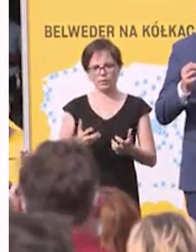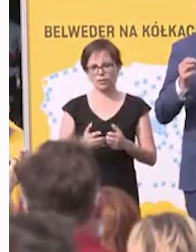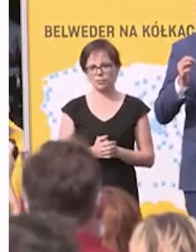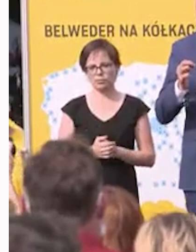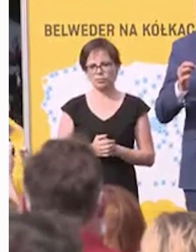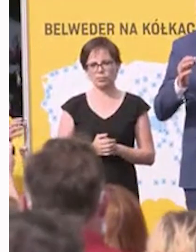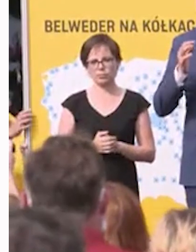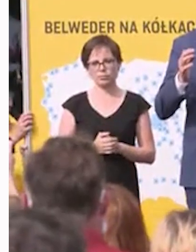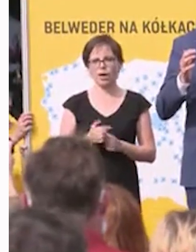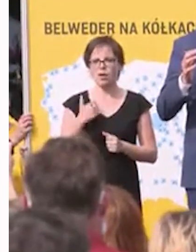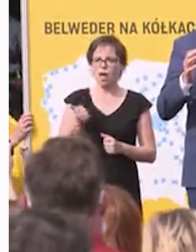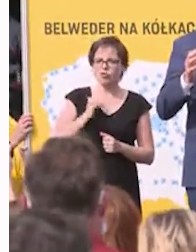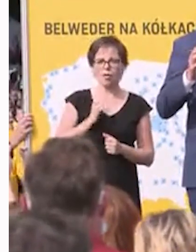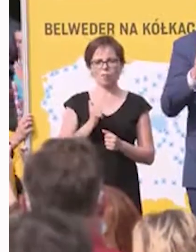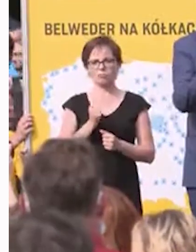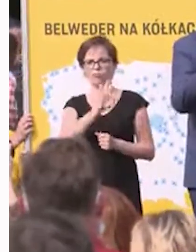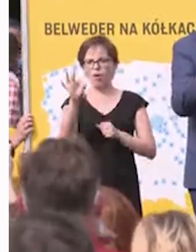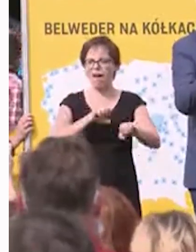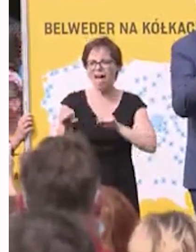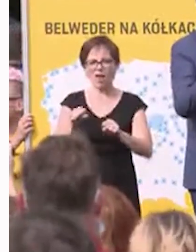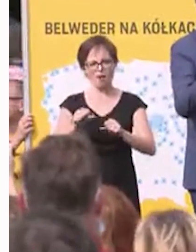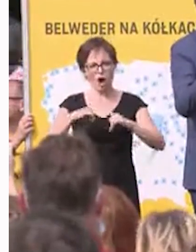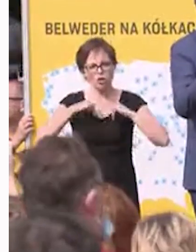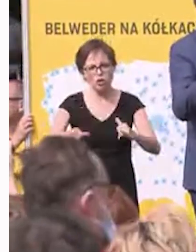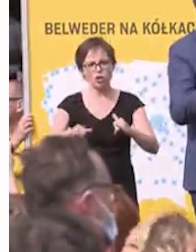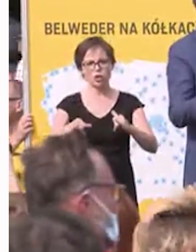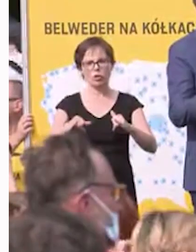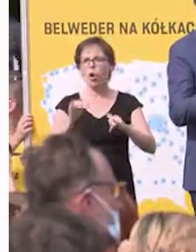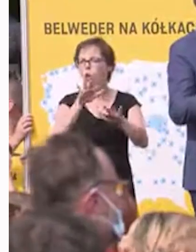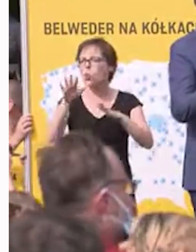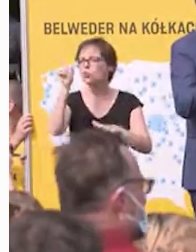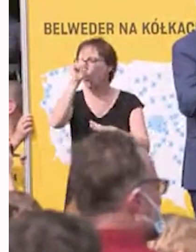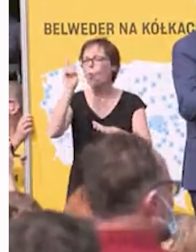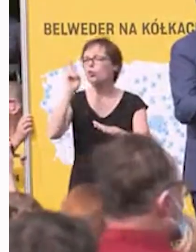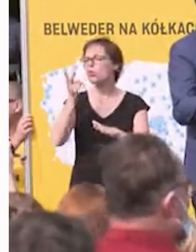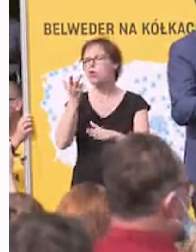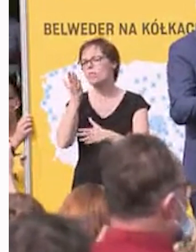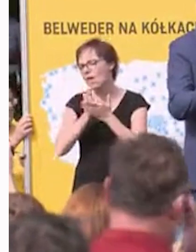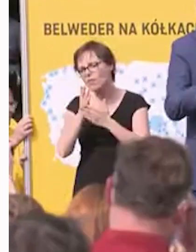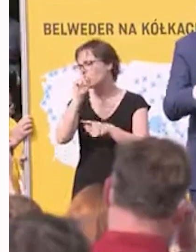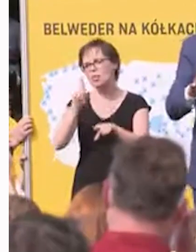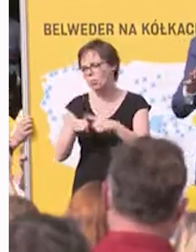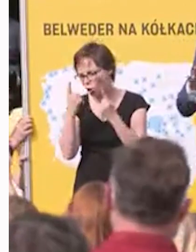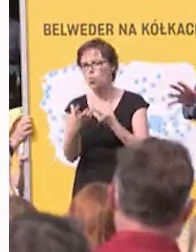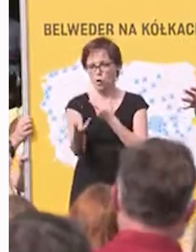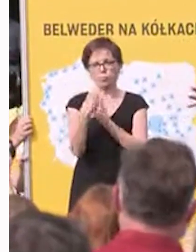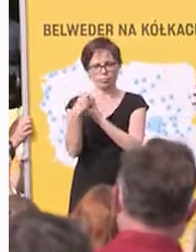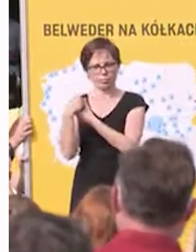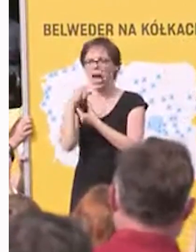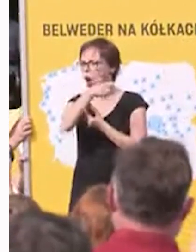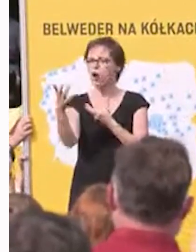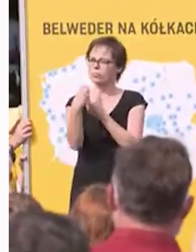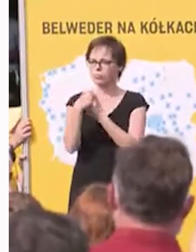się doczekać tej energii, tej siły, tego przyłączania się tych wszystkich nieprzekonanych albo w połowie przekonanych, które nastąpi już od